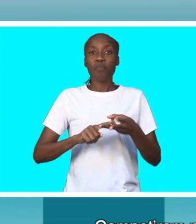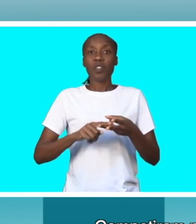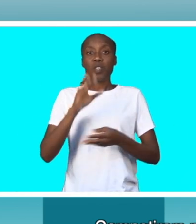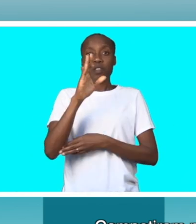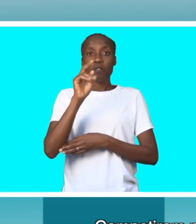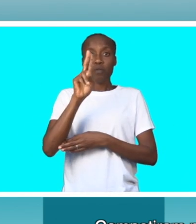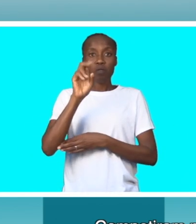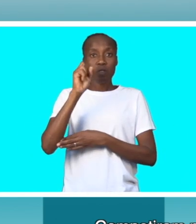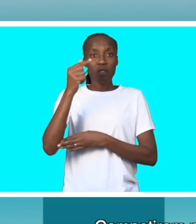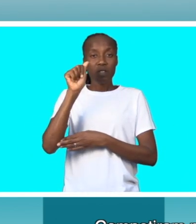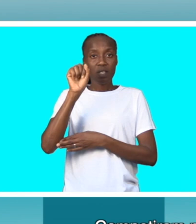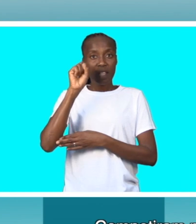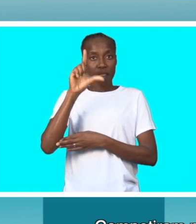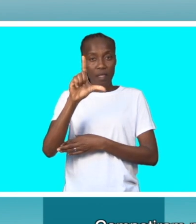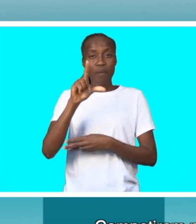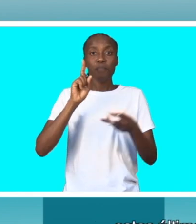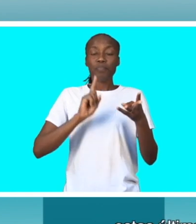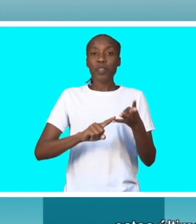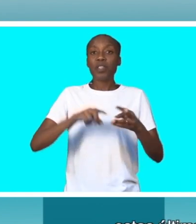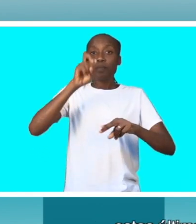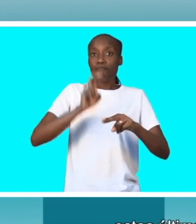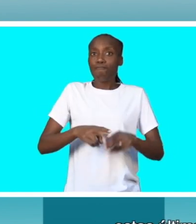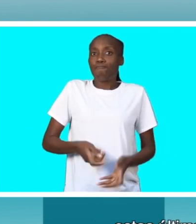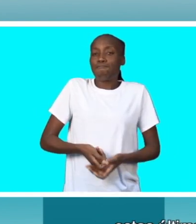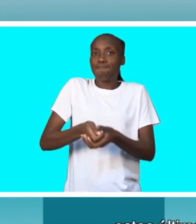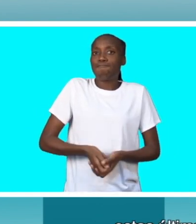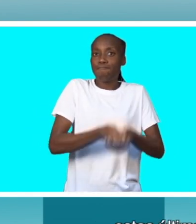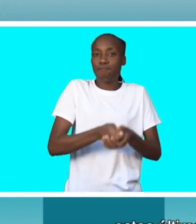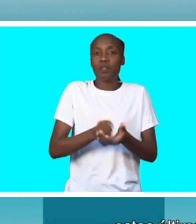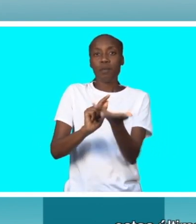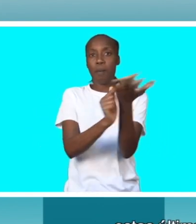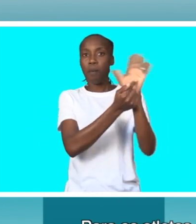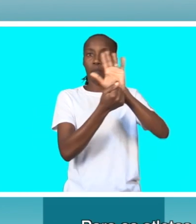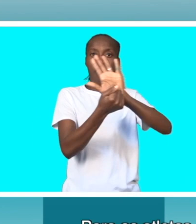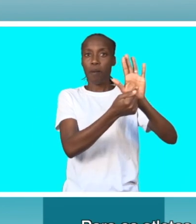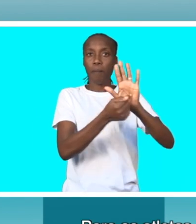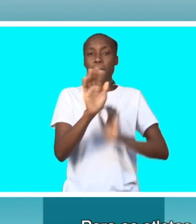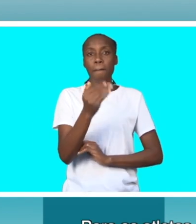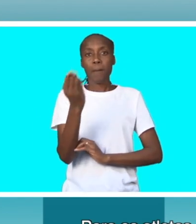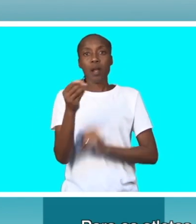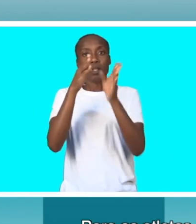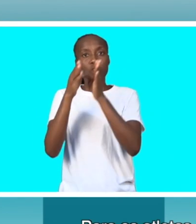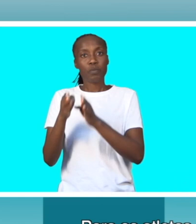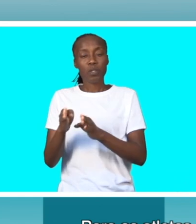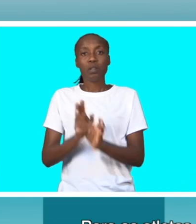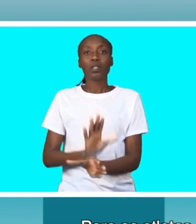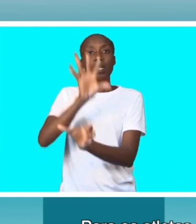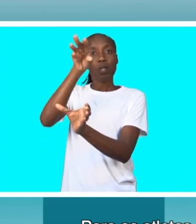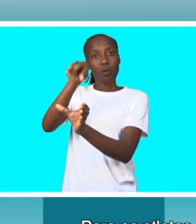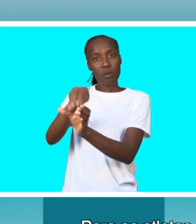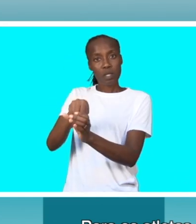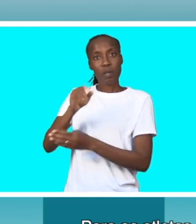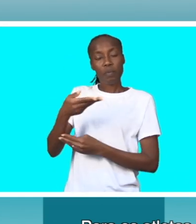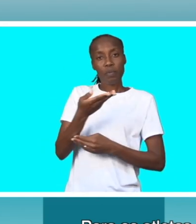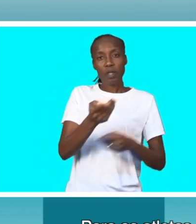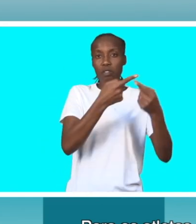Futsal E voleibol Sentado Estas últimas De forma demonstrativa Para os atletas A inclusão